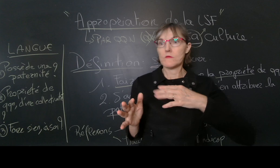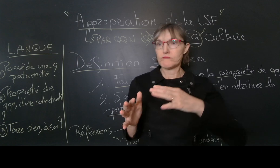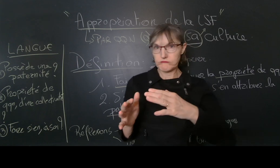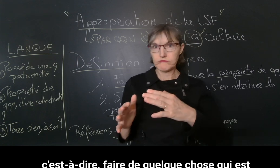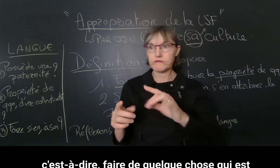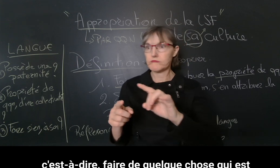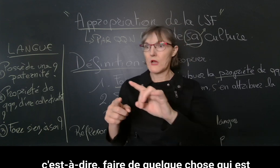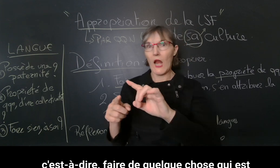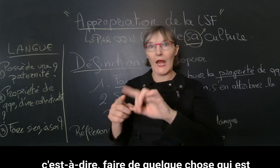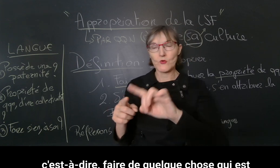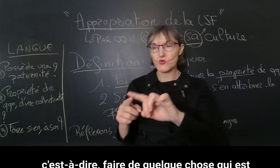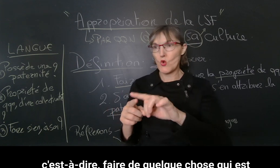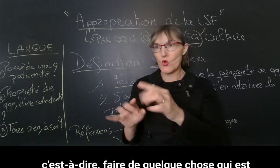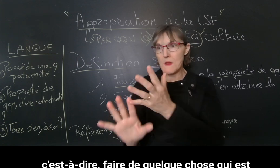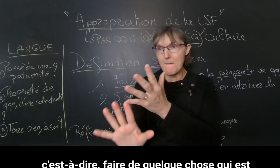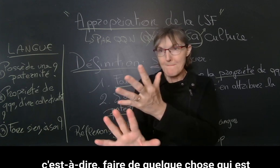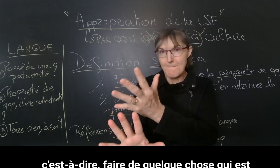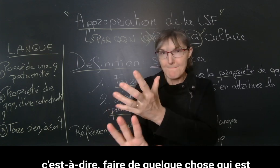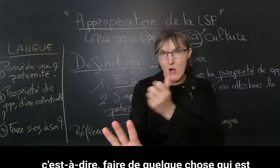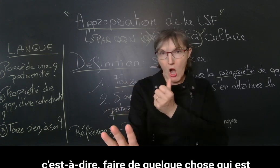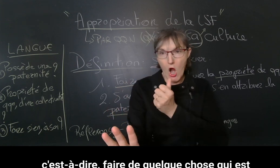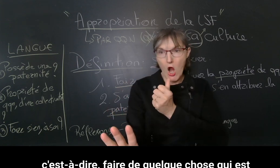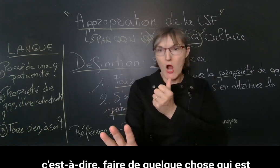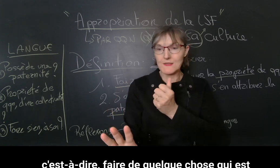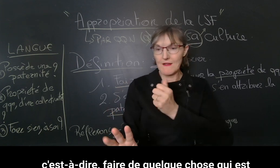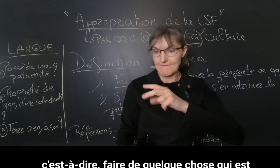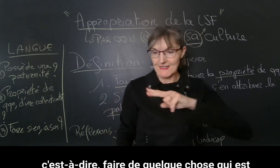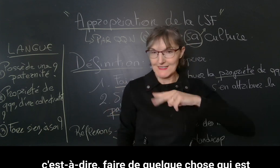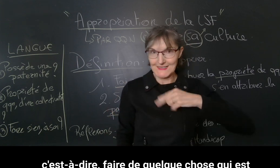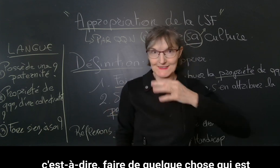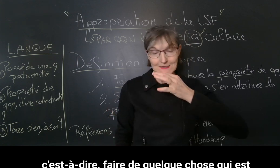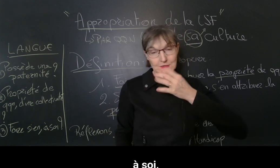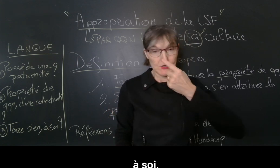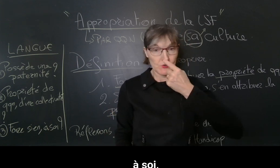donc faire de quelque chose qui est quelque chose qui est à soi